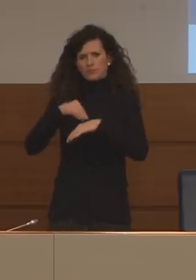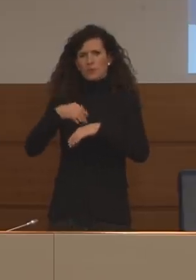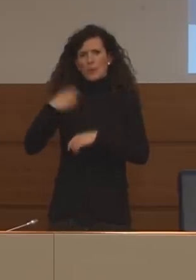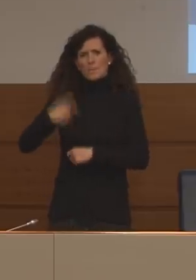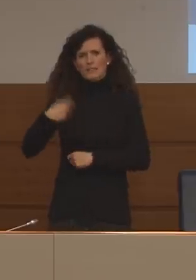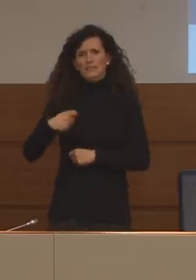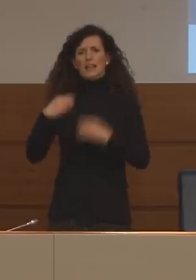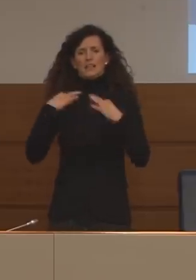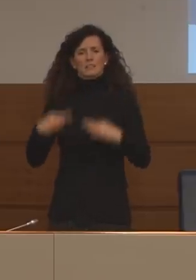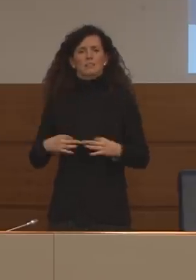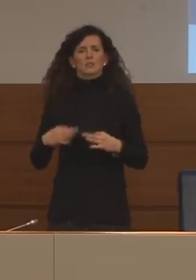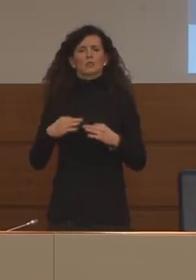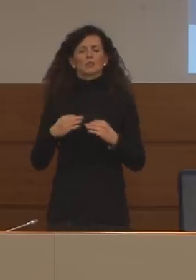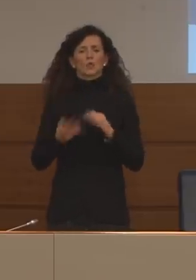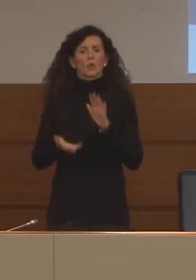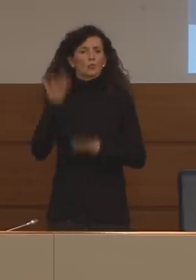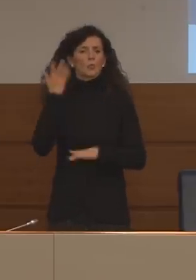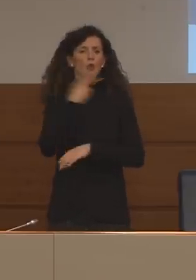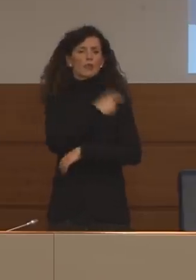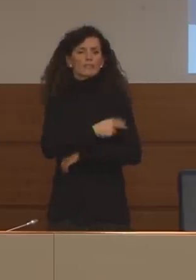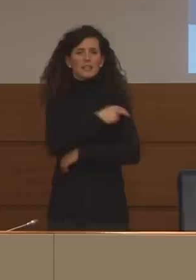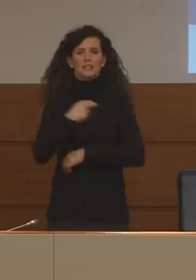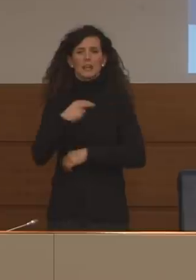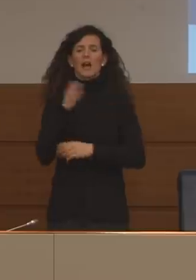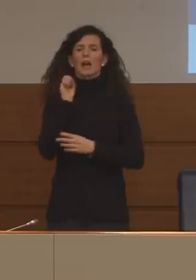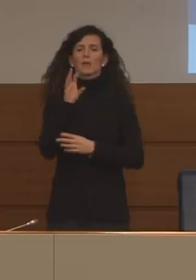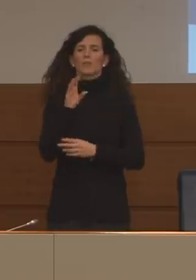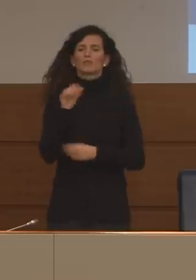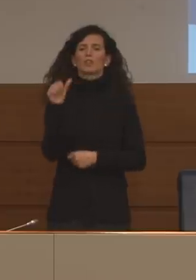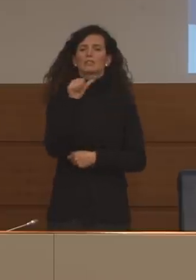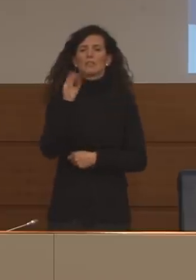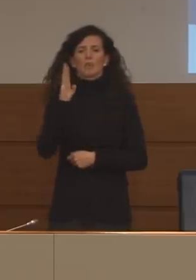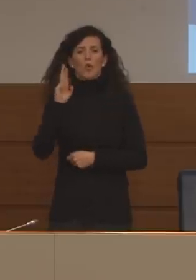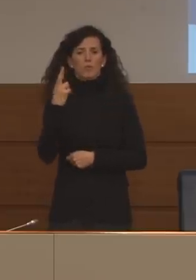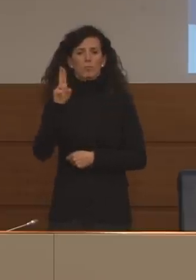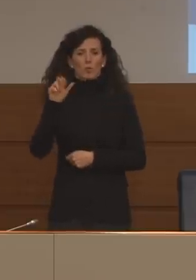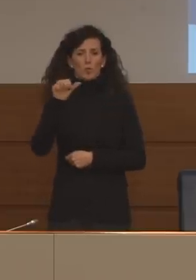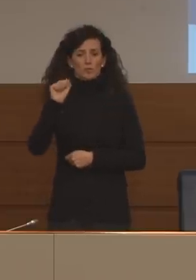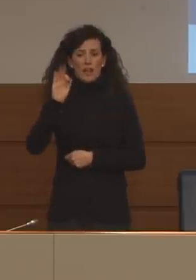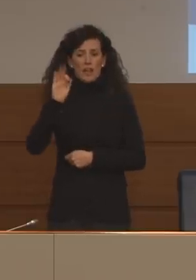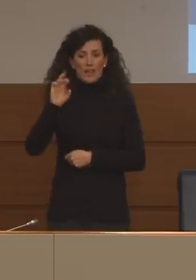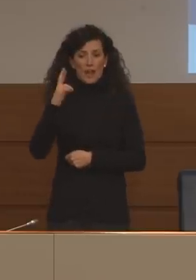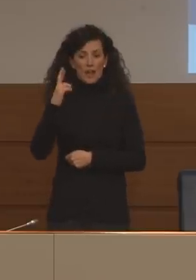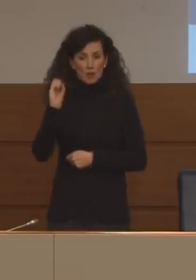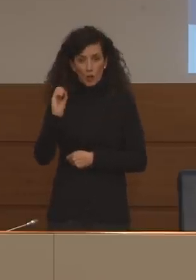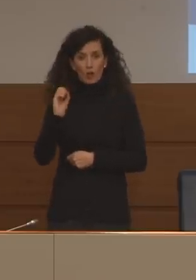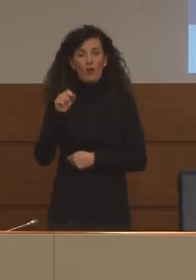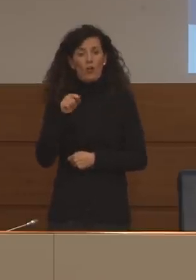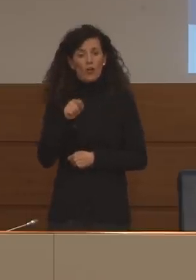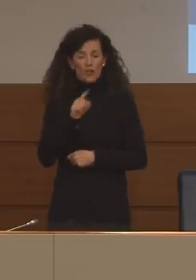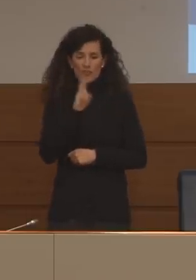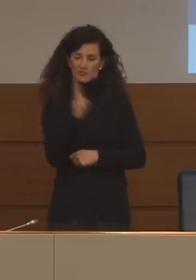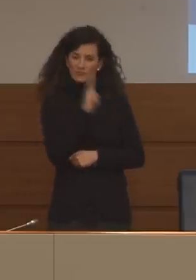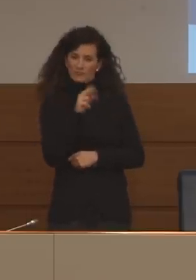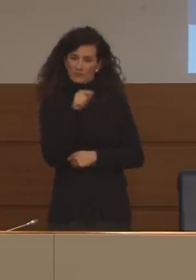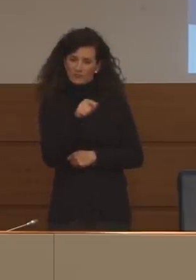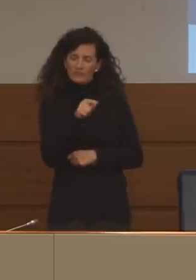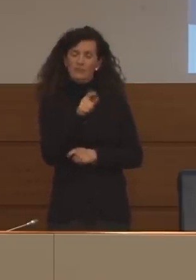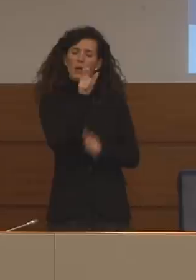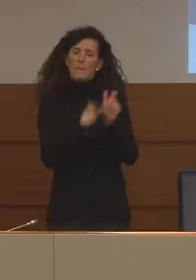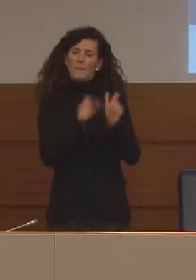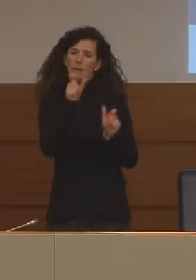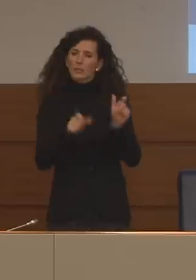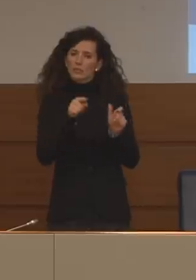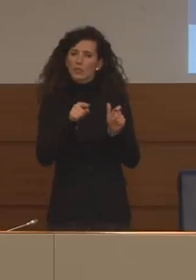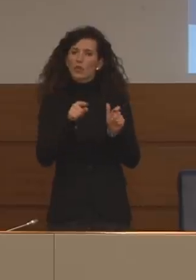istituto superiore di sanità il professor silvio brusaferro sono persone che sono decedute con